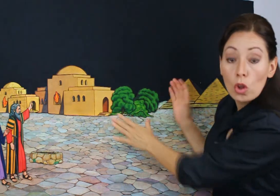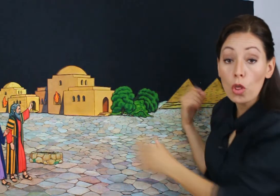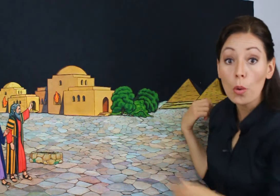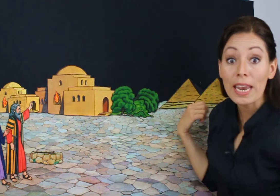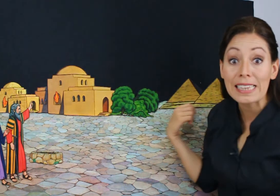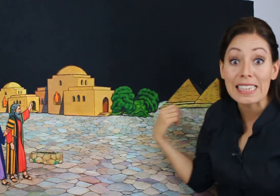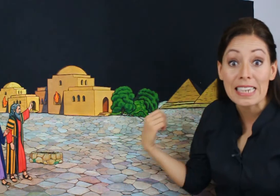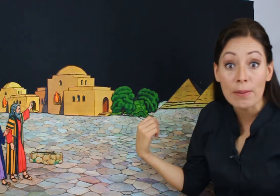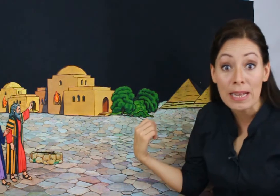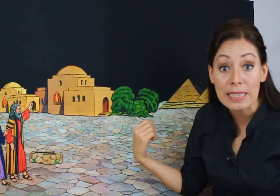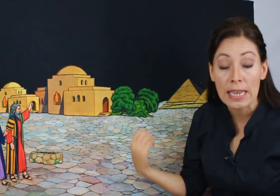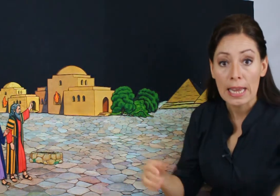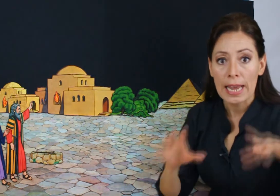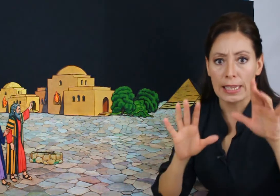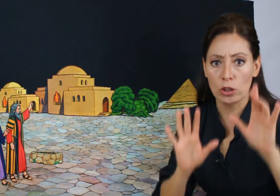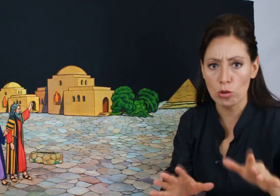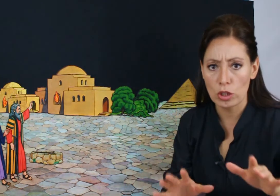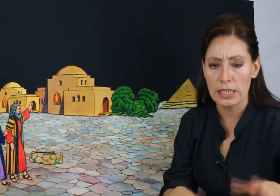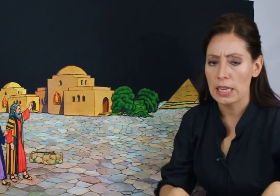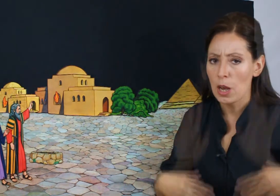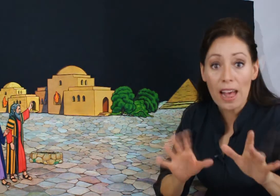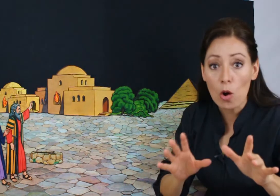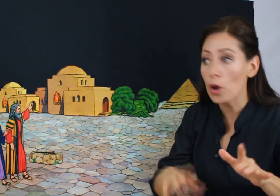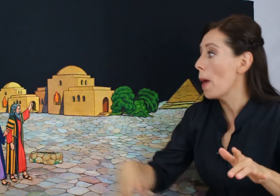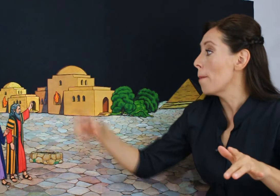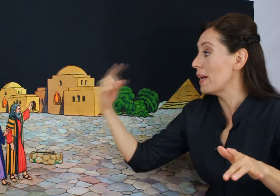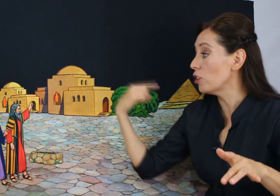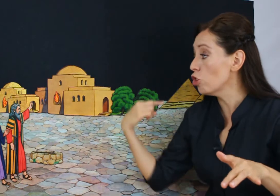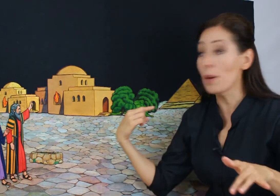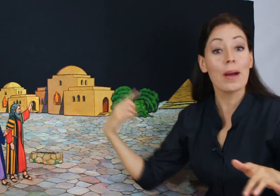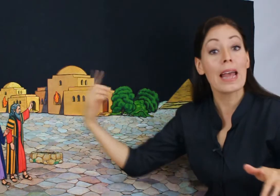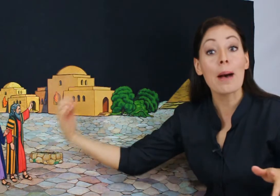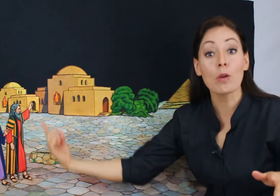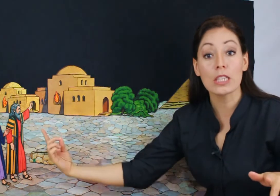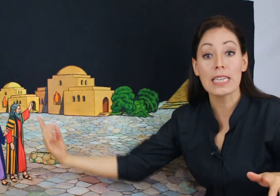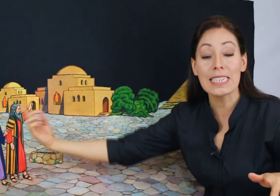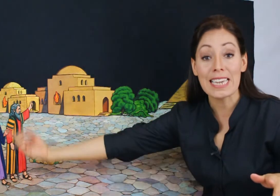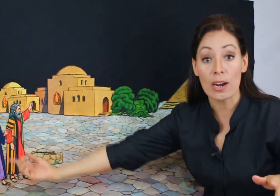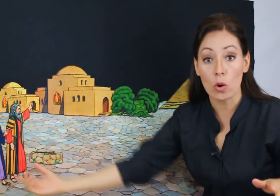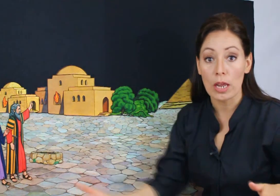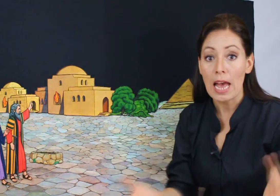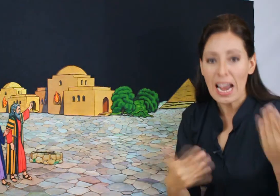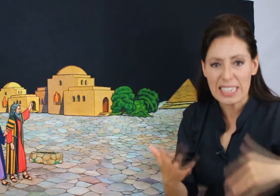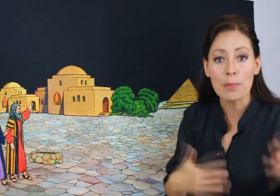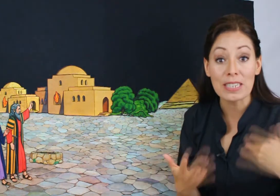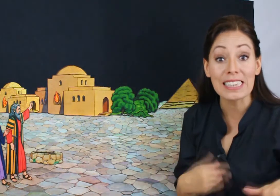todo era tinieblas. Entonces, Faraón mandó llamar a Moisés y Aarón a que se